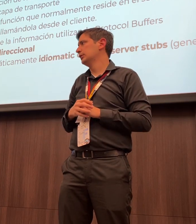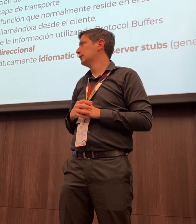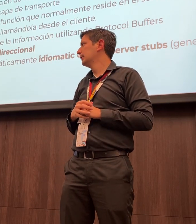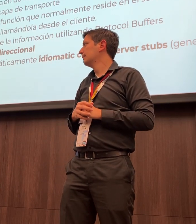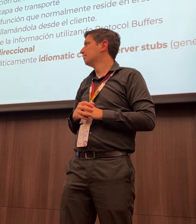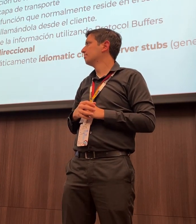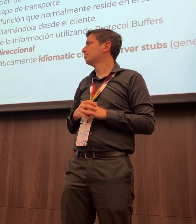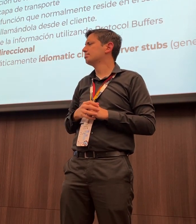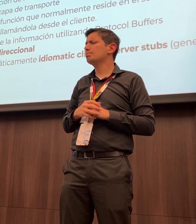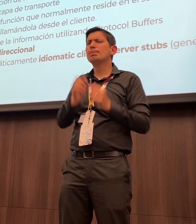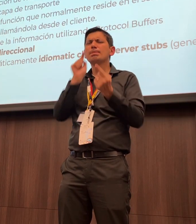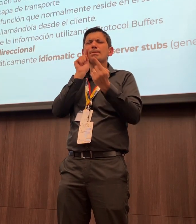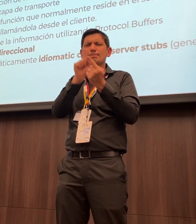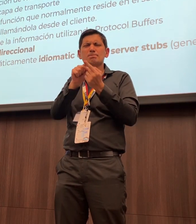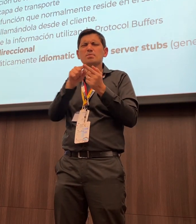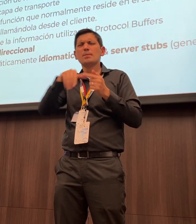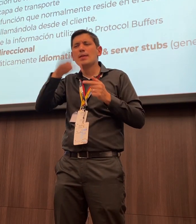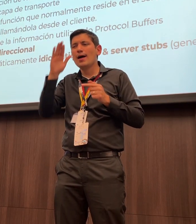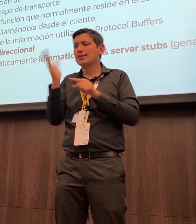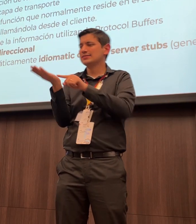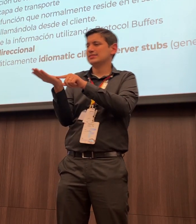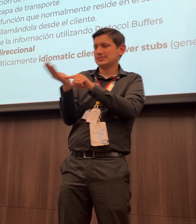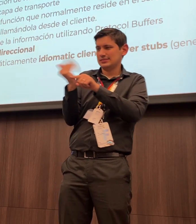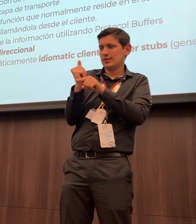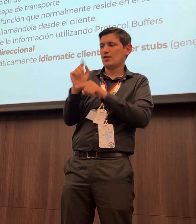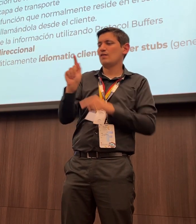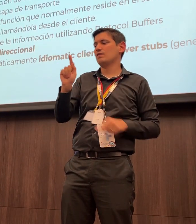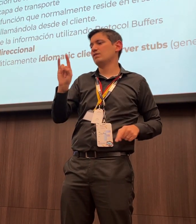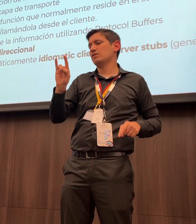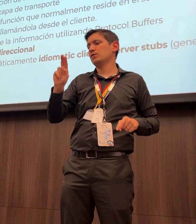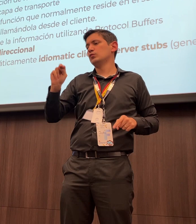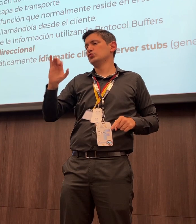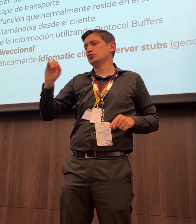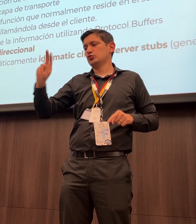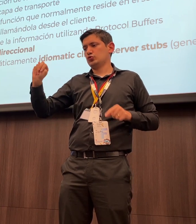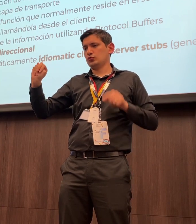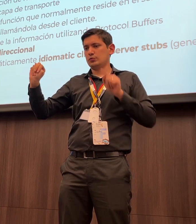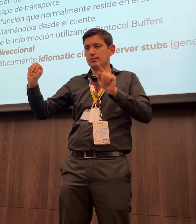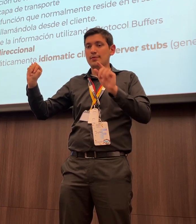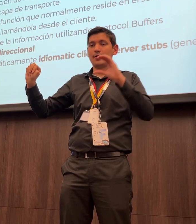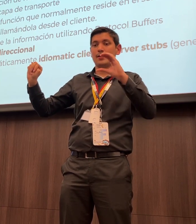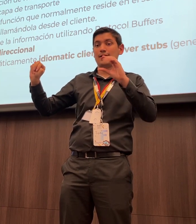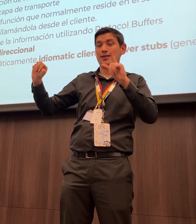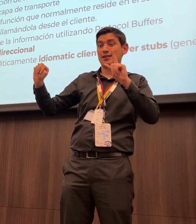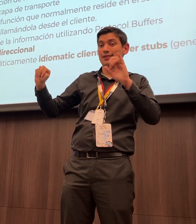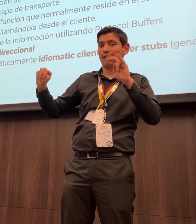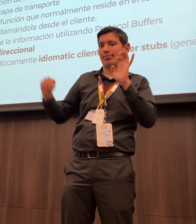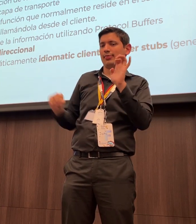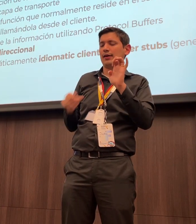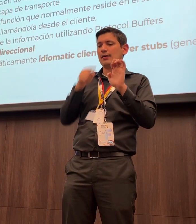Bueno, la idea es básicamente llamar una función desde el cliente, como si